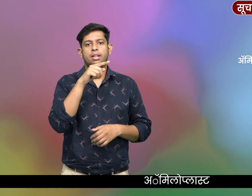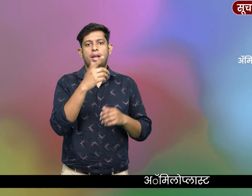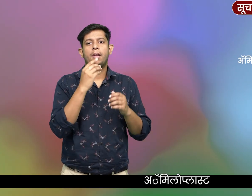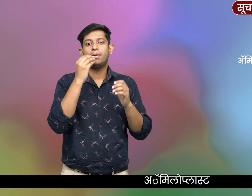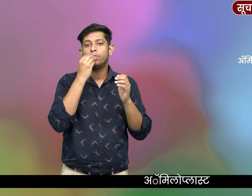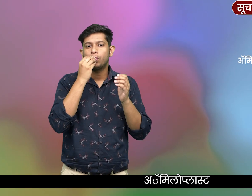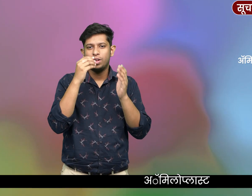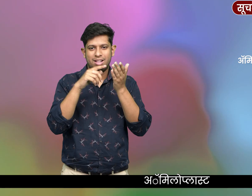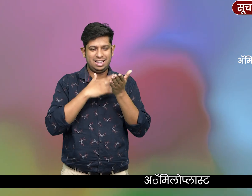ॲमिलोप्लास्ट,